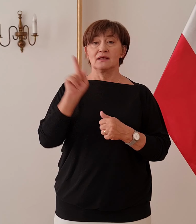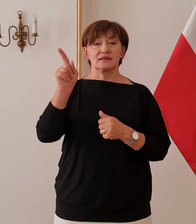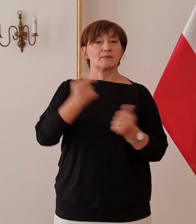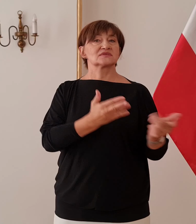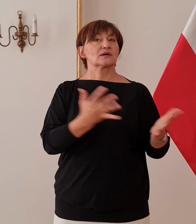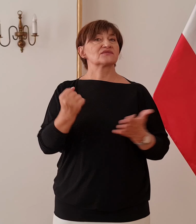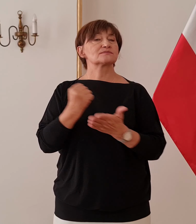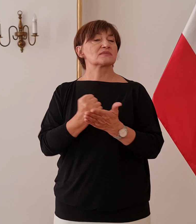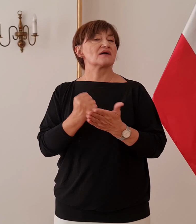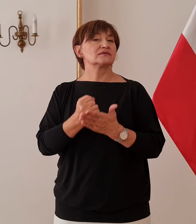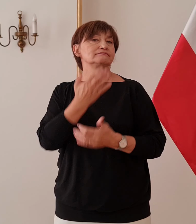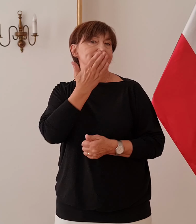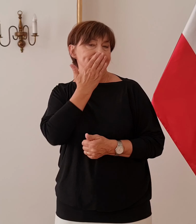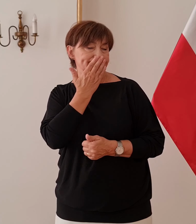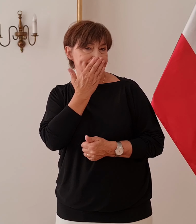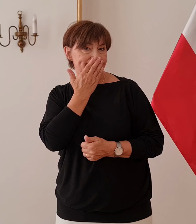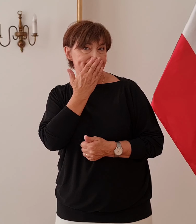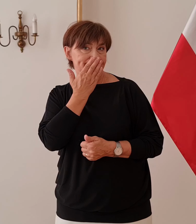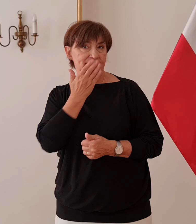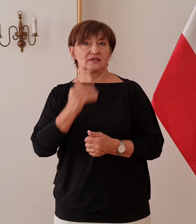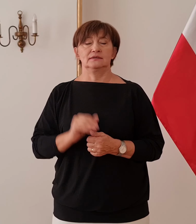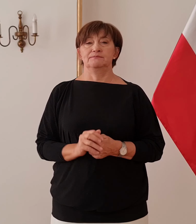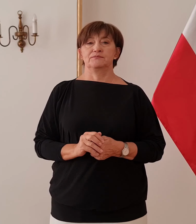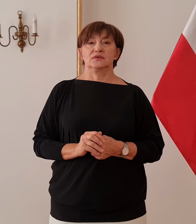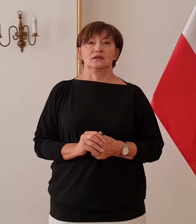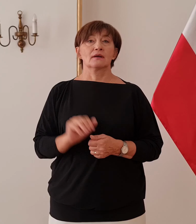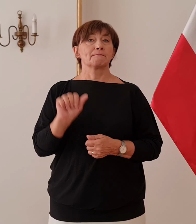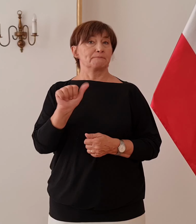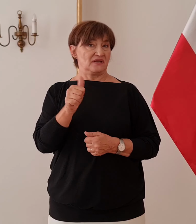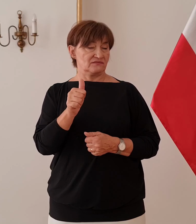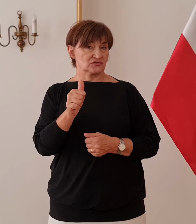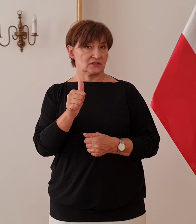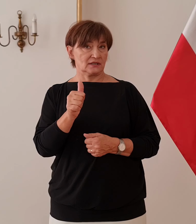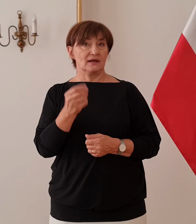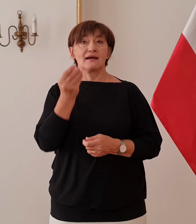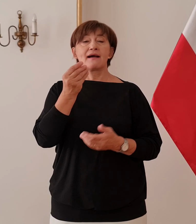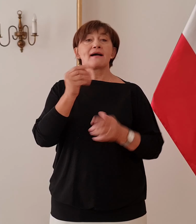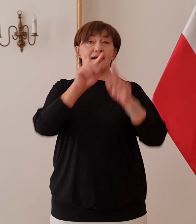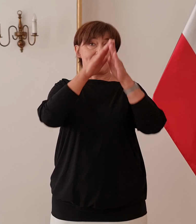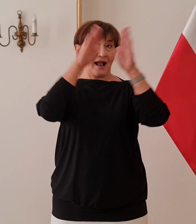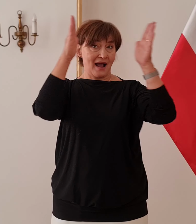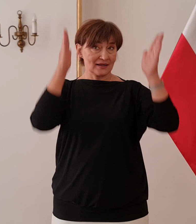sprawy związane z uiszczeniem opłat w kasie.